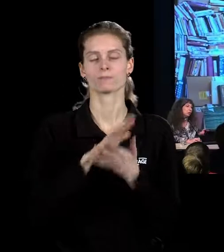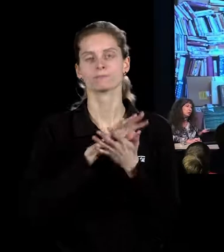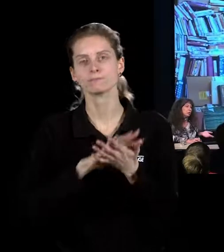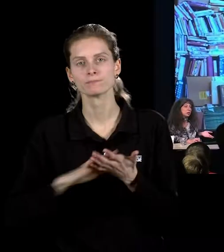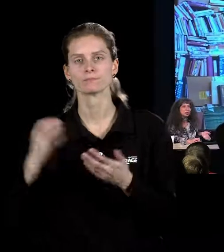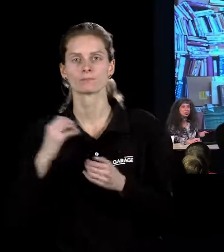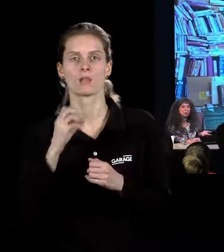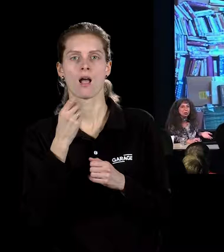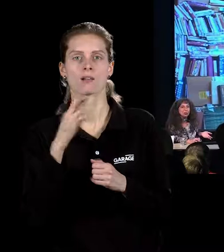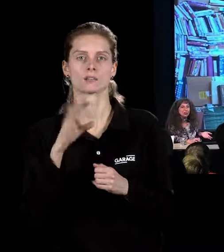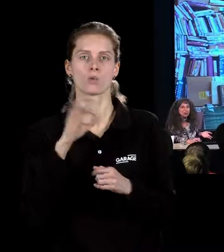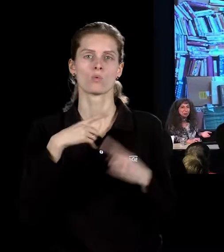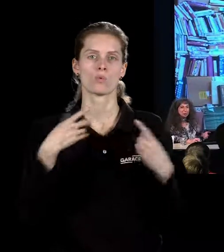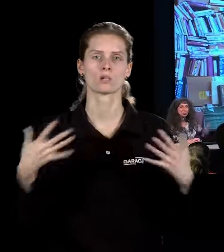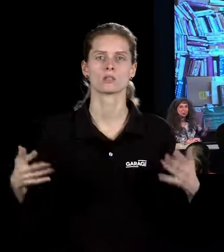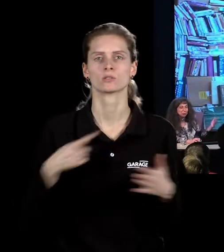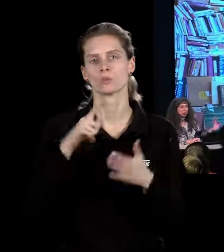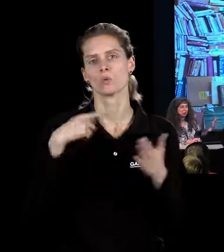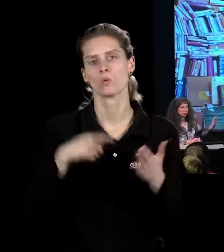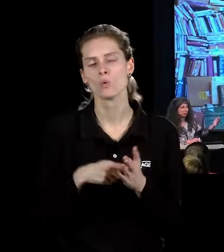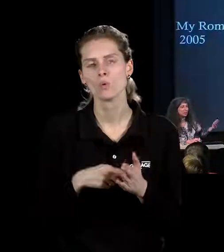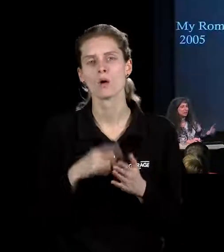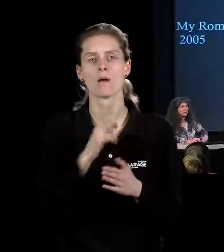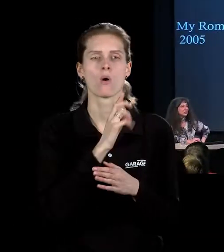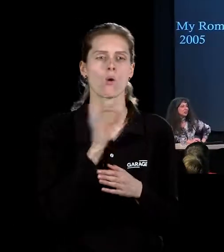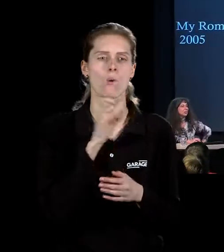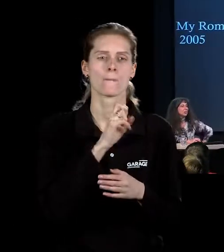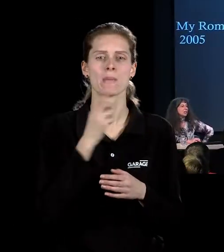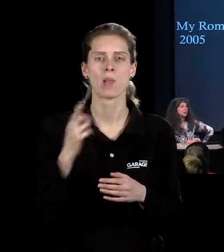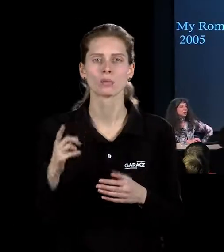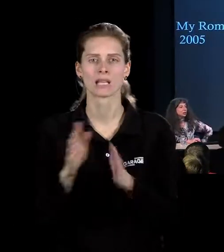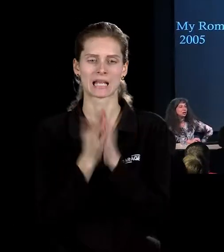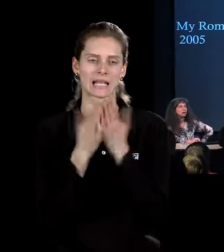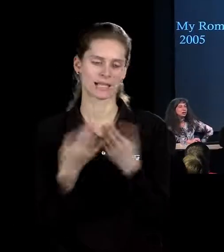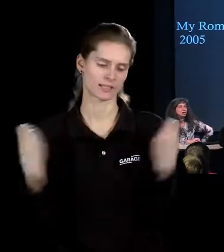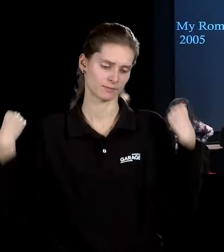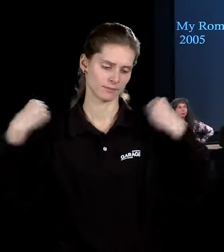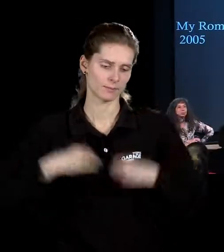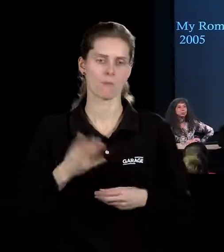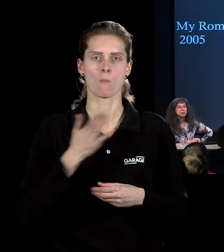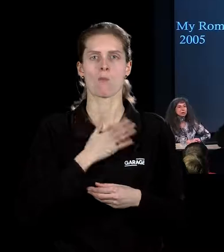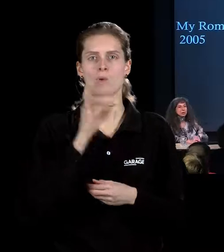был про огромную библиотеку, про книгу, которую он надевает на себя.